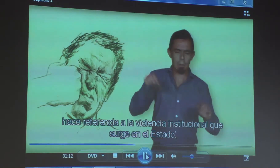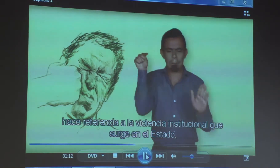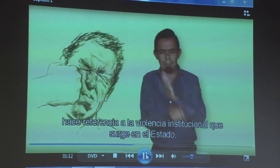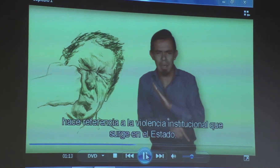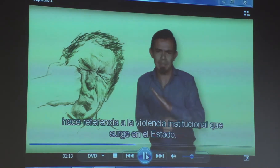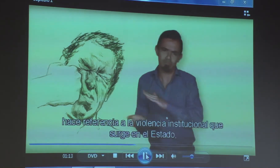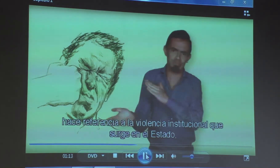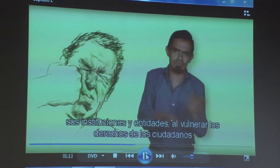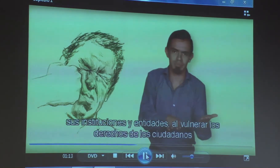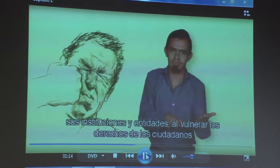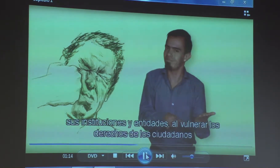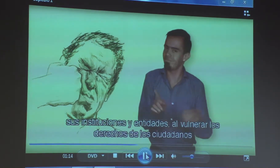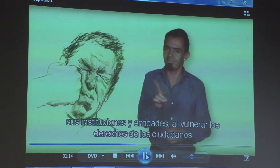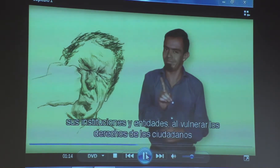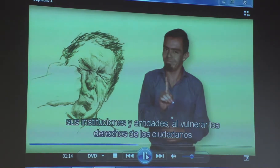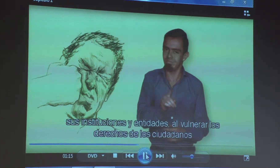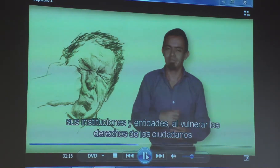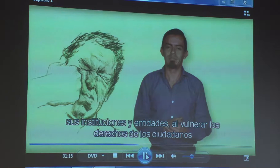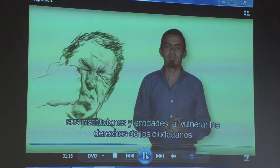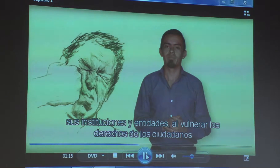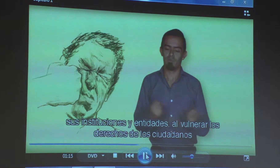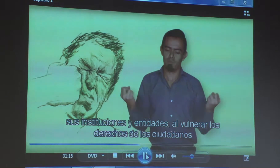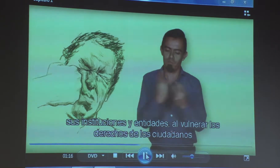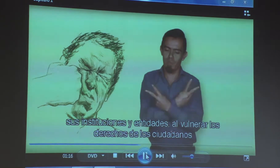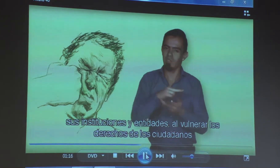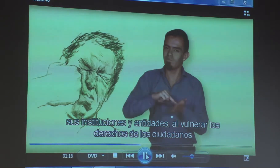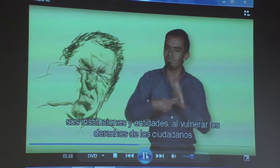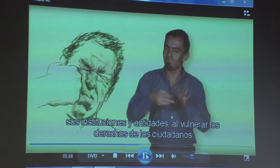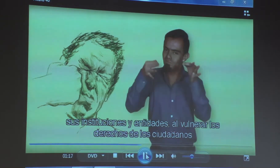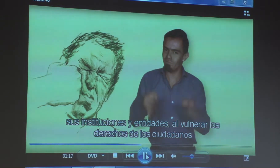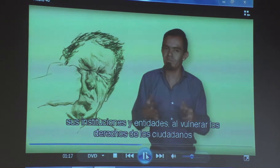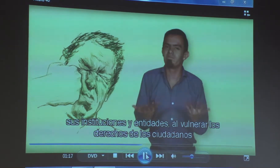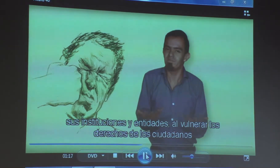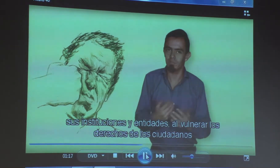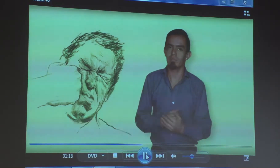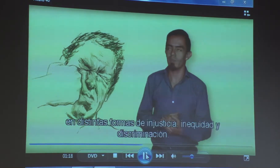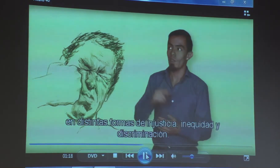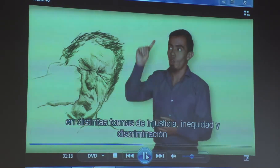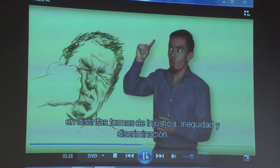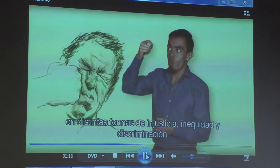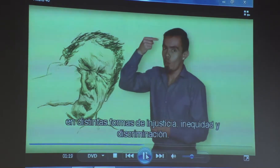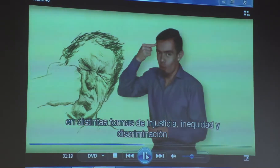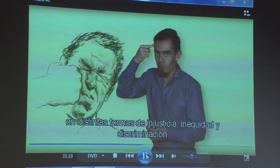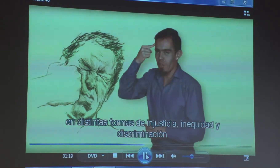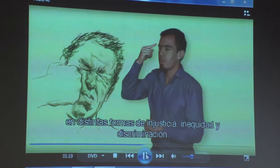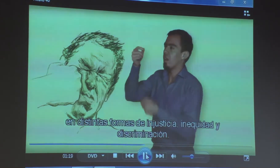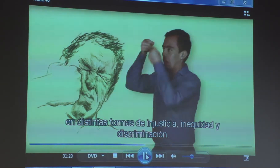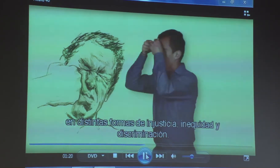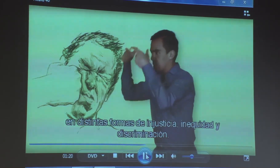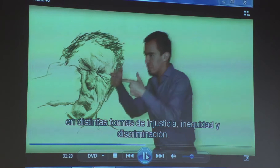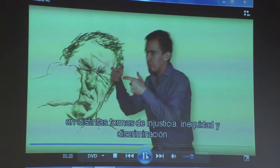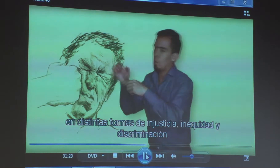que surge en el Estado, sus instituciones y entidades, al vulnerar los derechos de los ciudadanos en distintas formas de